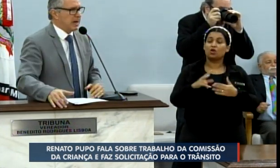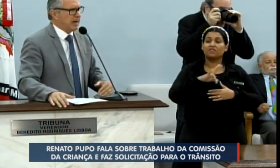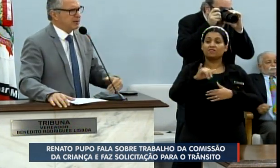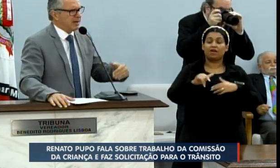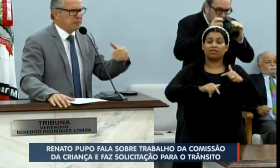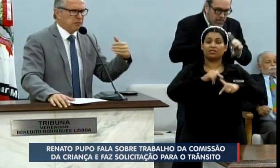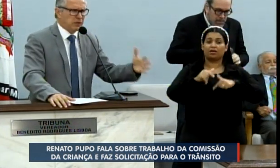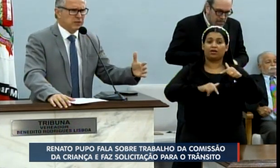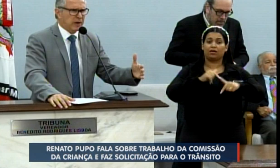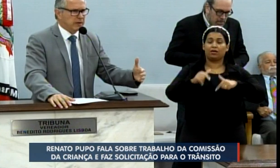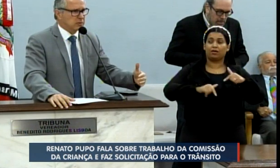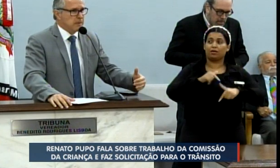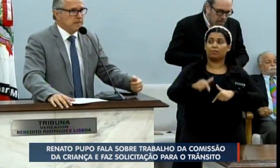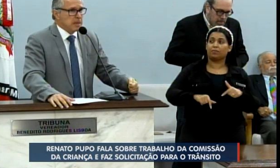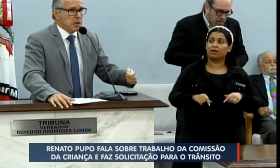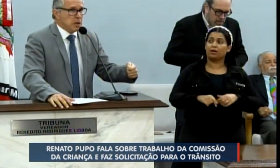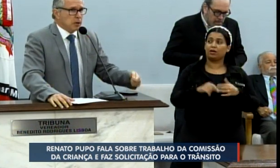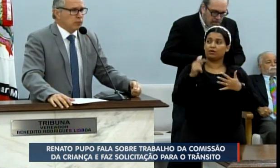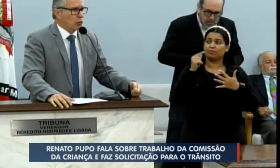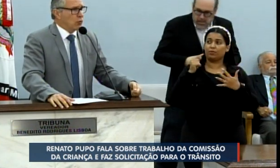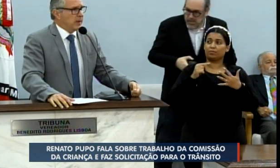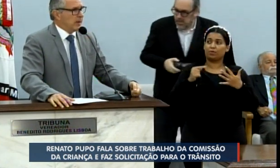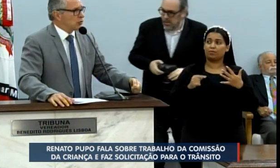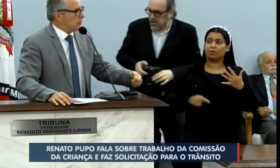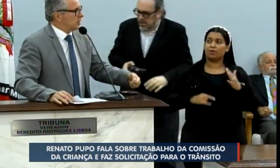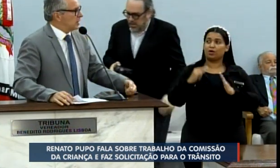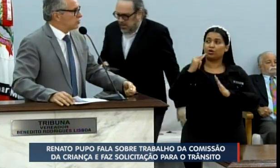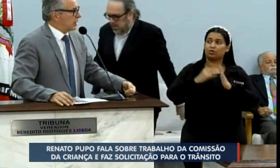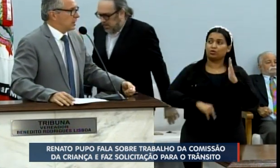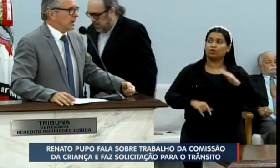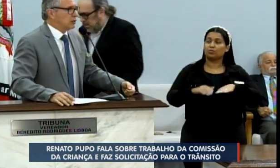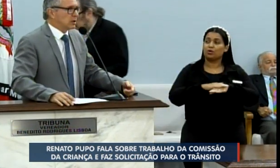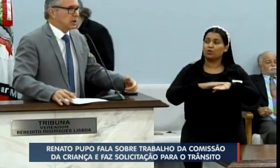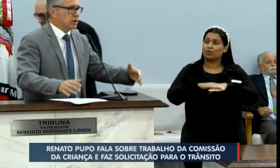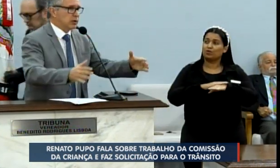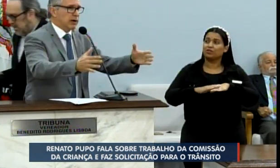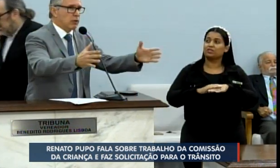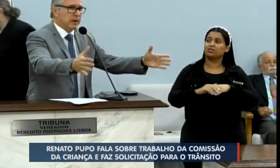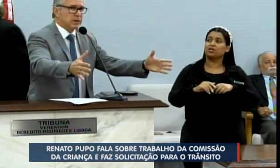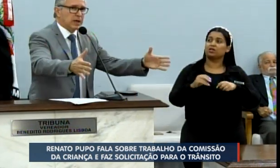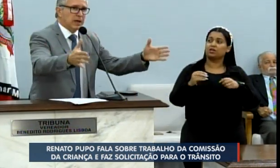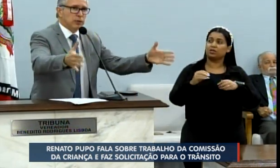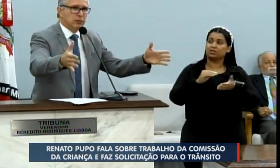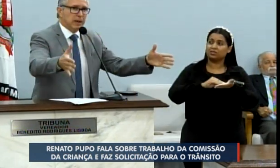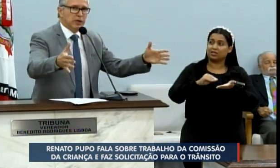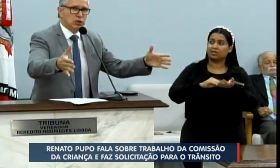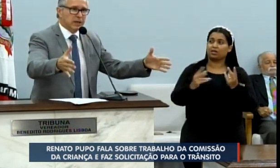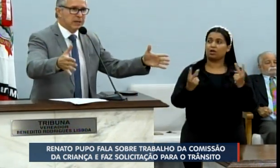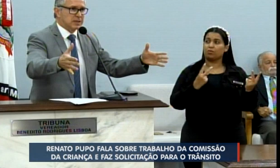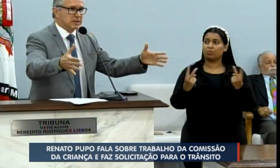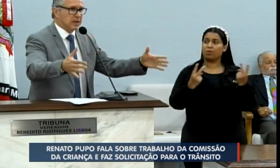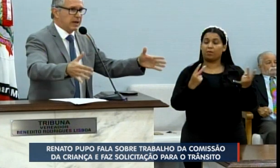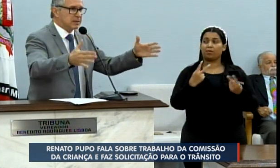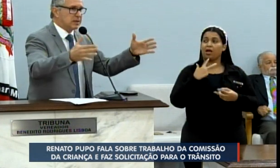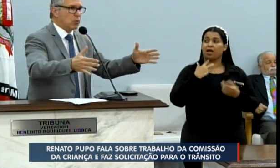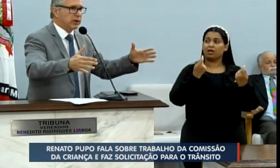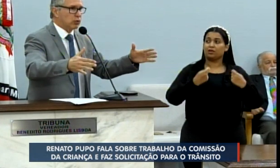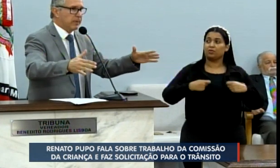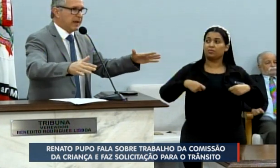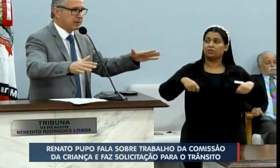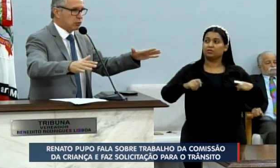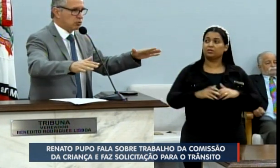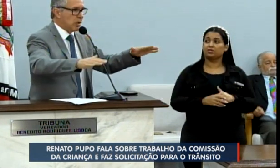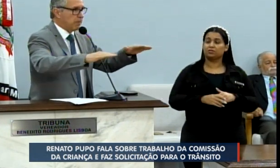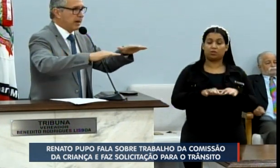de trabalho, já fiz vários documentos, conversei com o secretário de trânsito, ele argumenta que ali não tem a medida necessária, que são